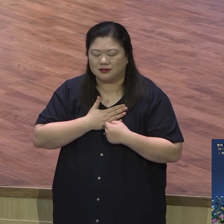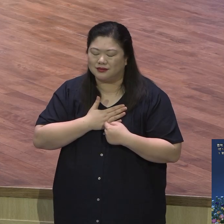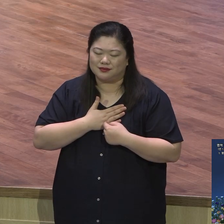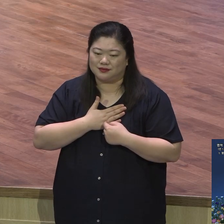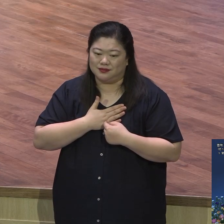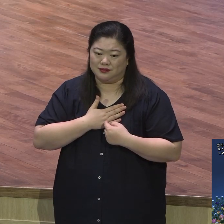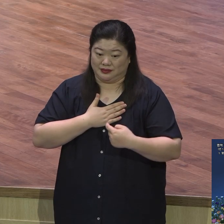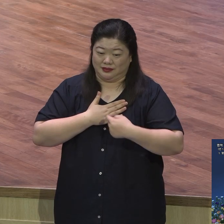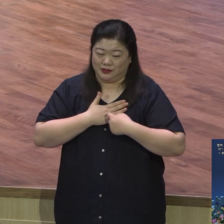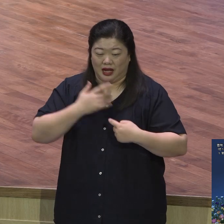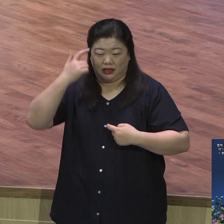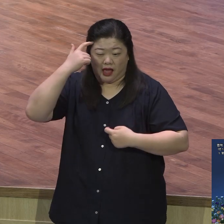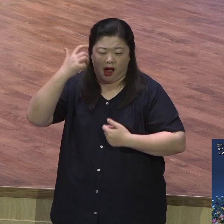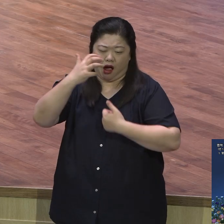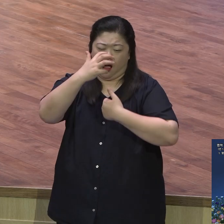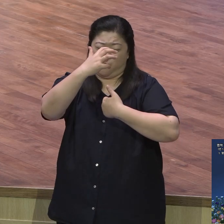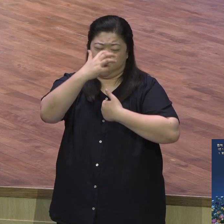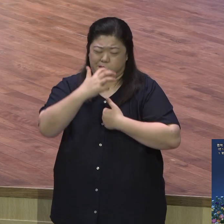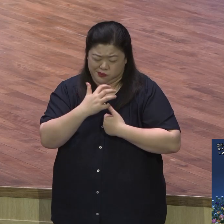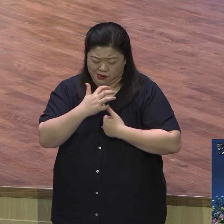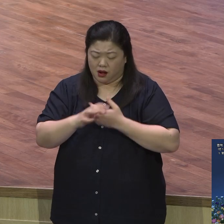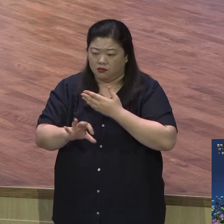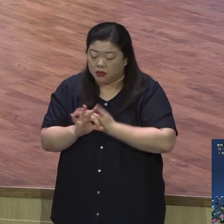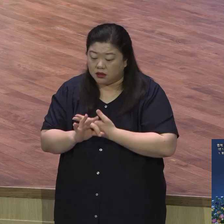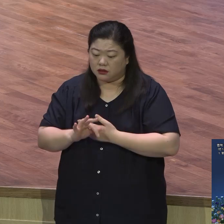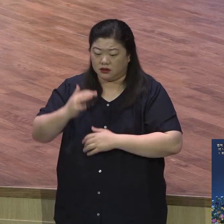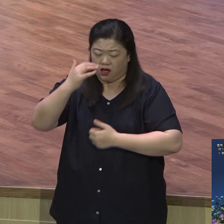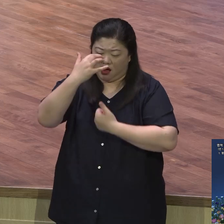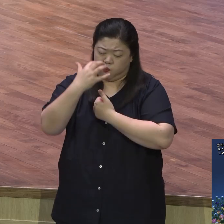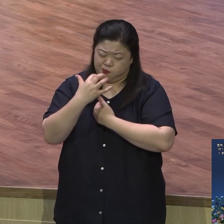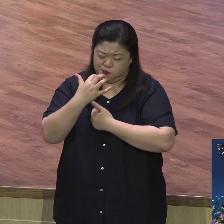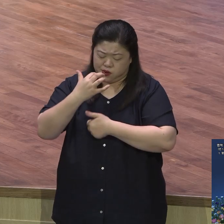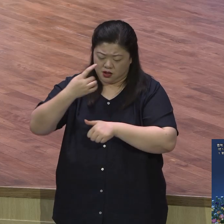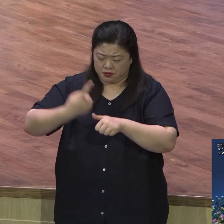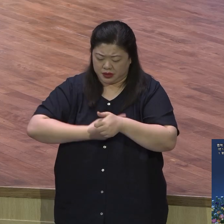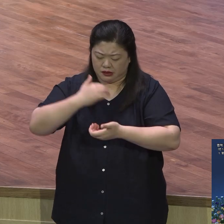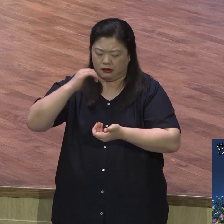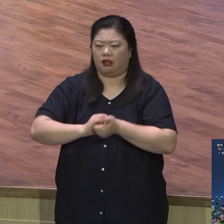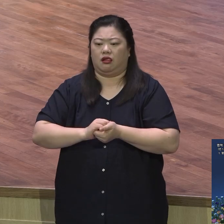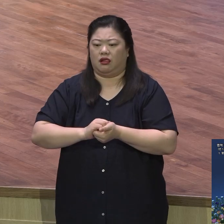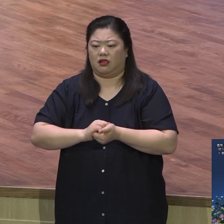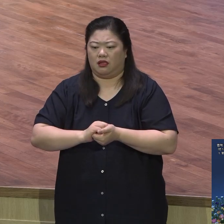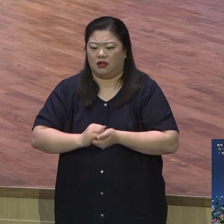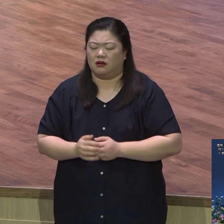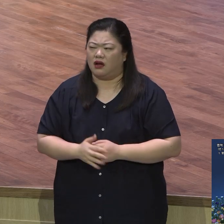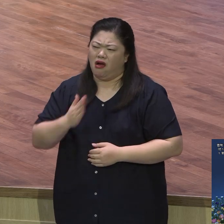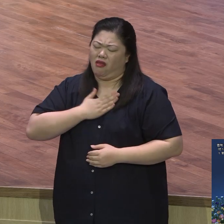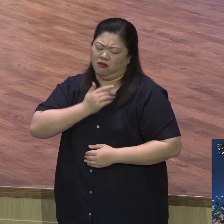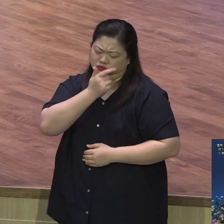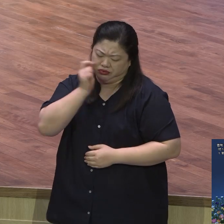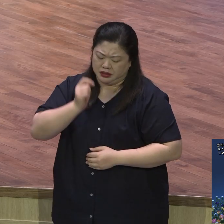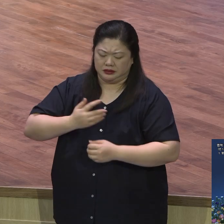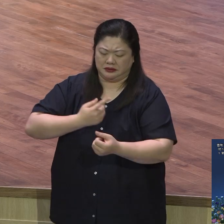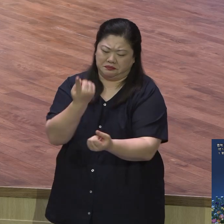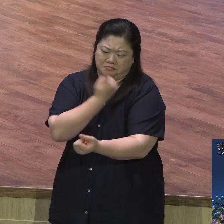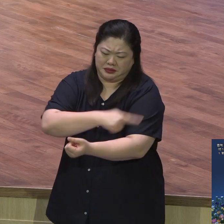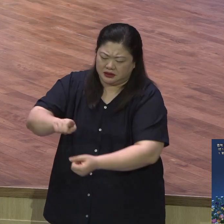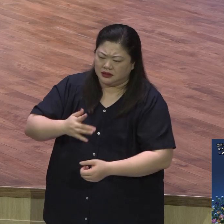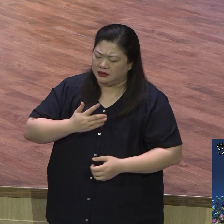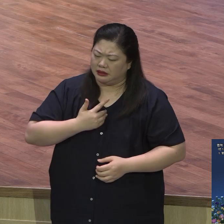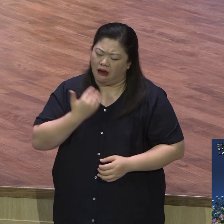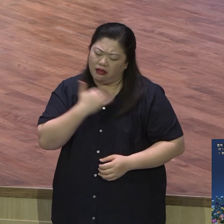자신의 어떤 한계를 딱 부딪히게 말아요. 나는 아무것도 못해 나는 무능해 나는 아무것도 능력이